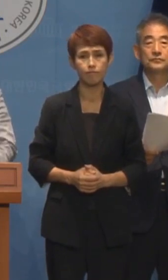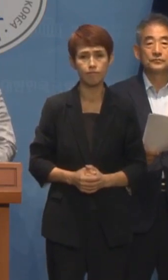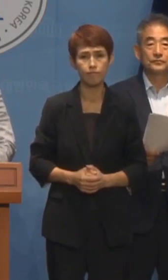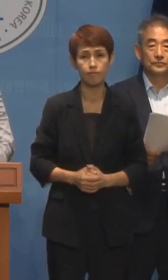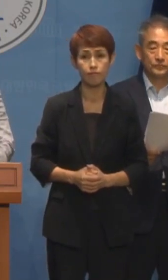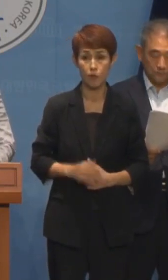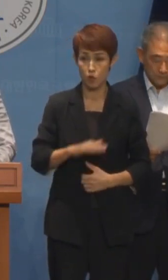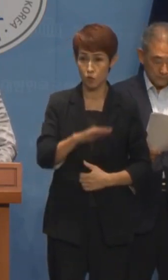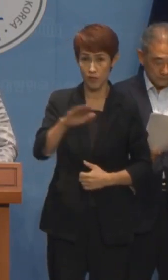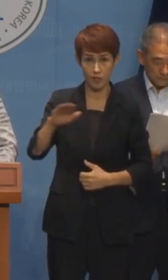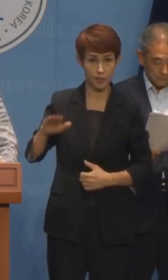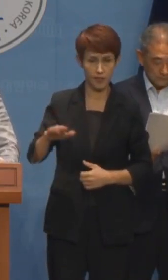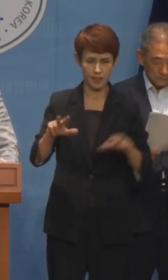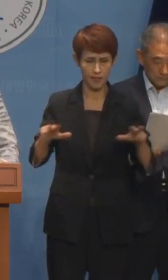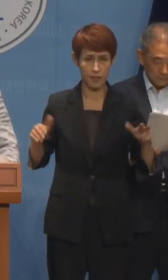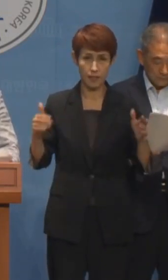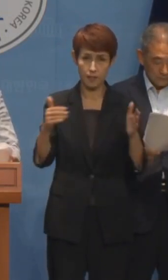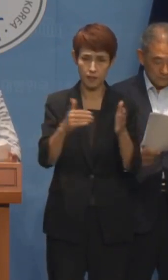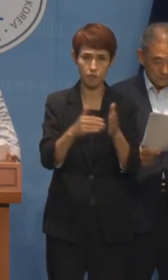우리는 그동안